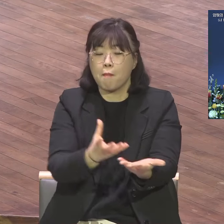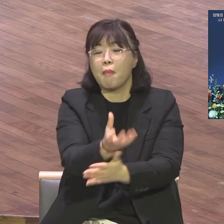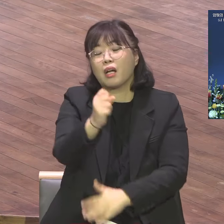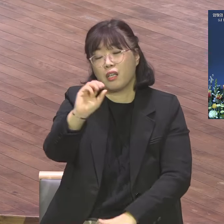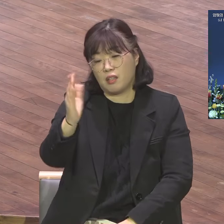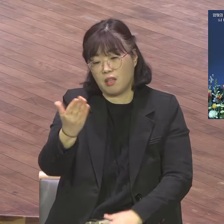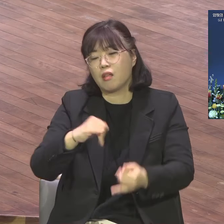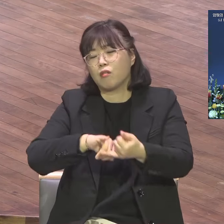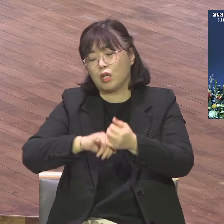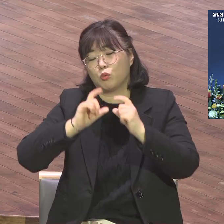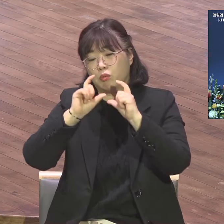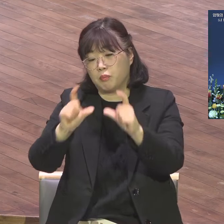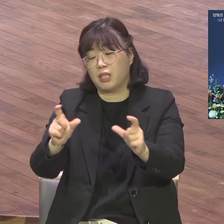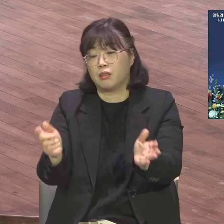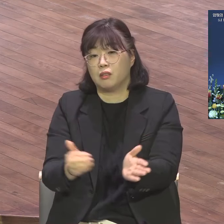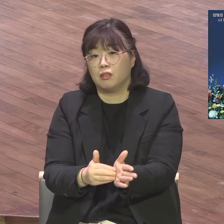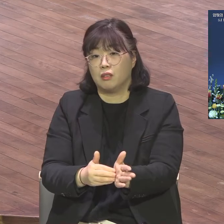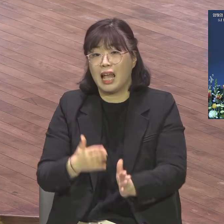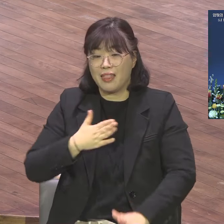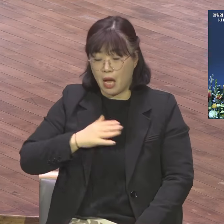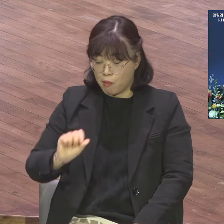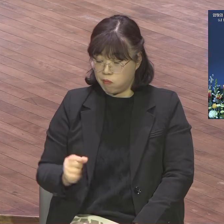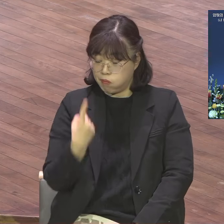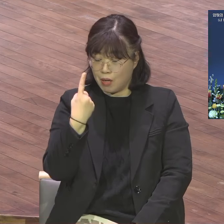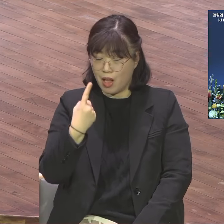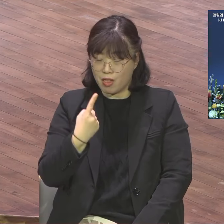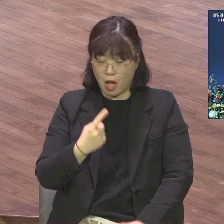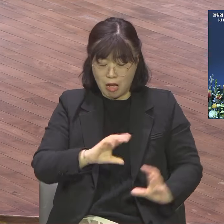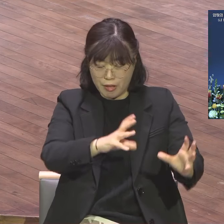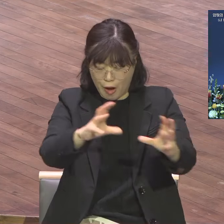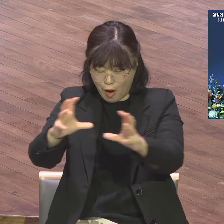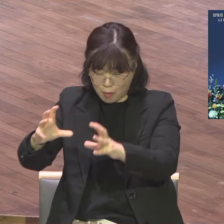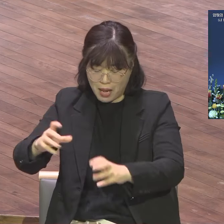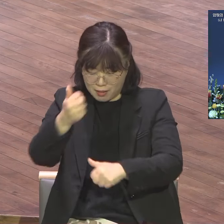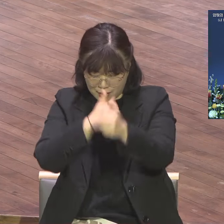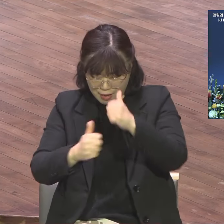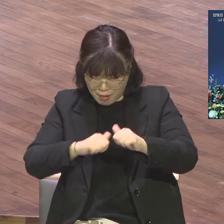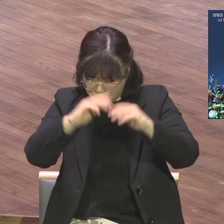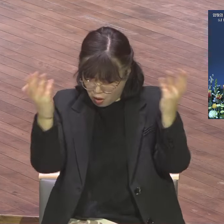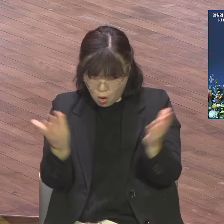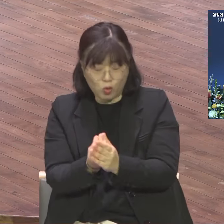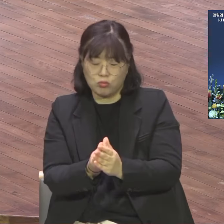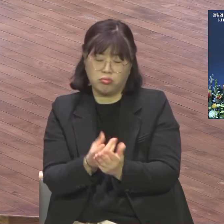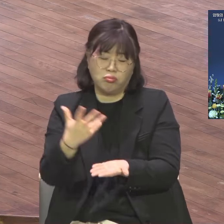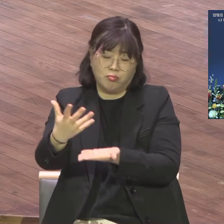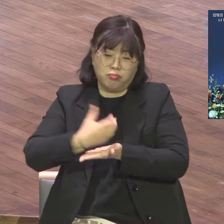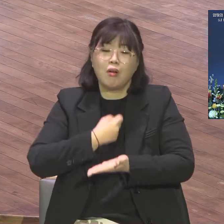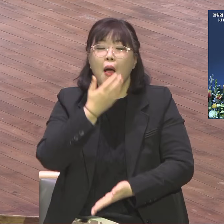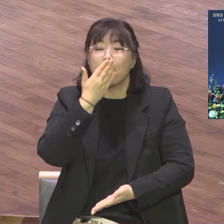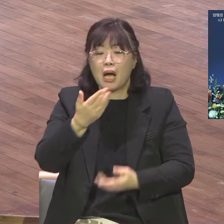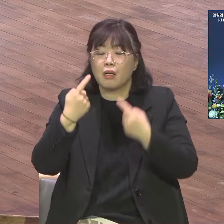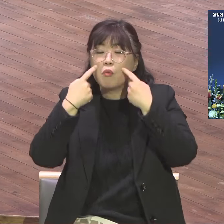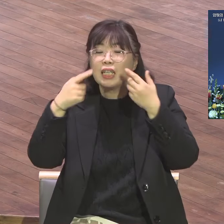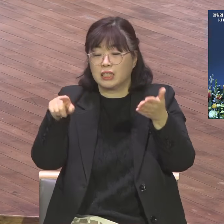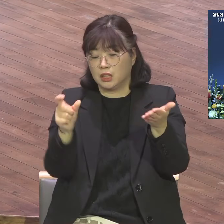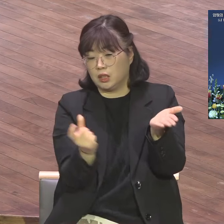네. 여러분 한 사람 때문에 한 사람이 중요합니다. 여러분 한 사람이 중요합니다. 따라서 여러분